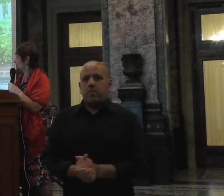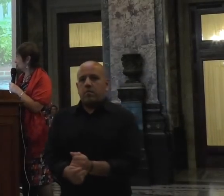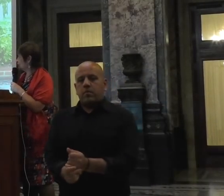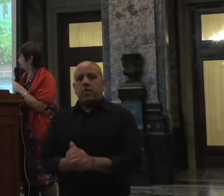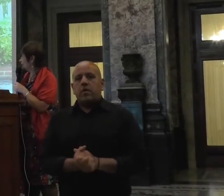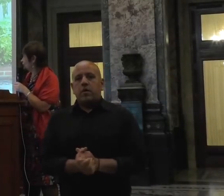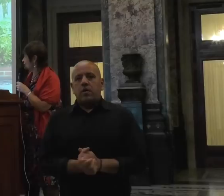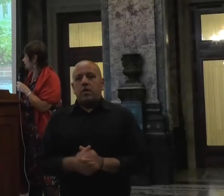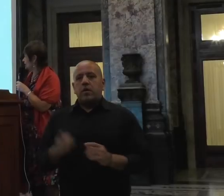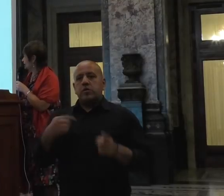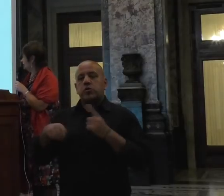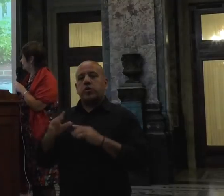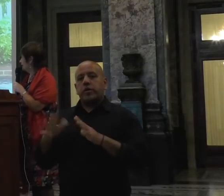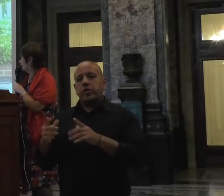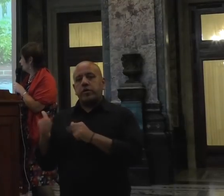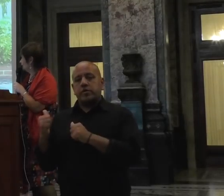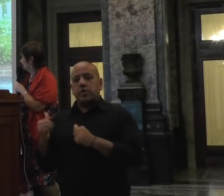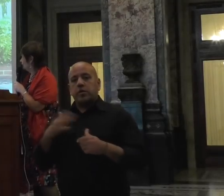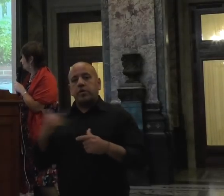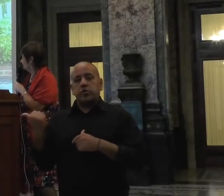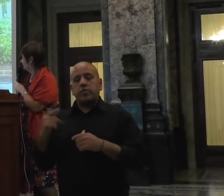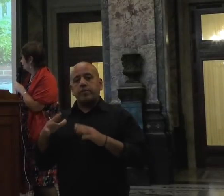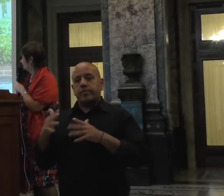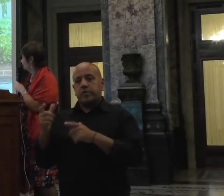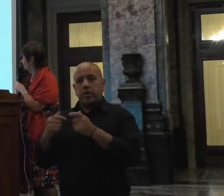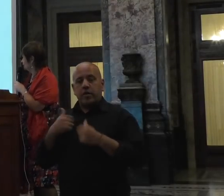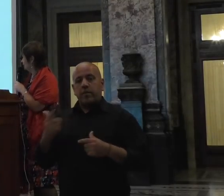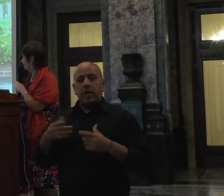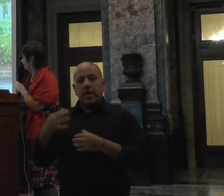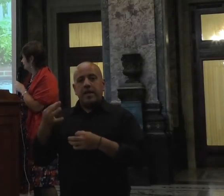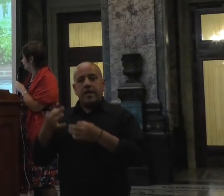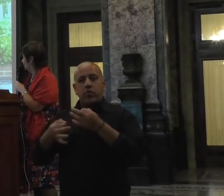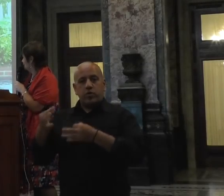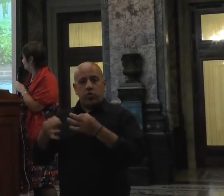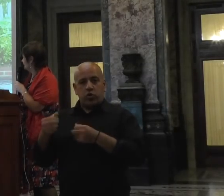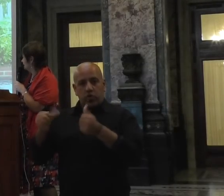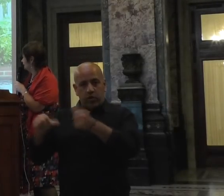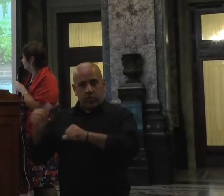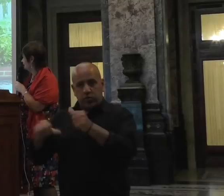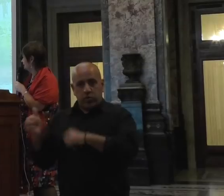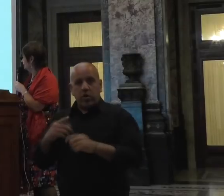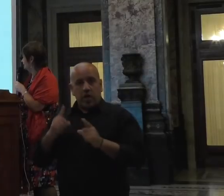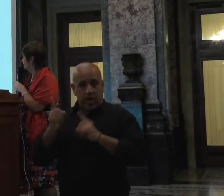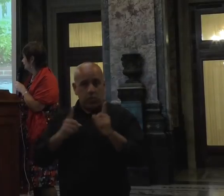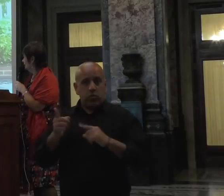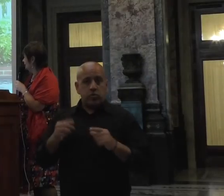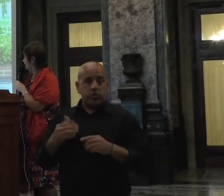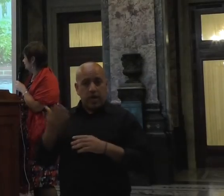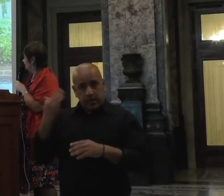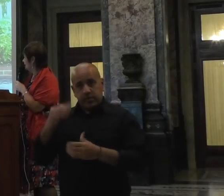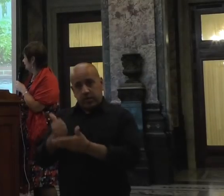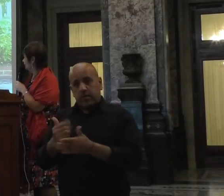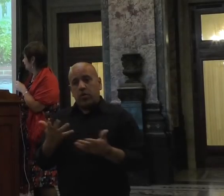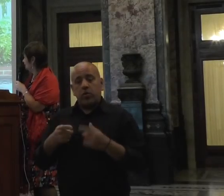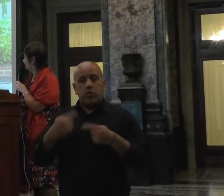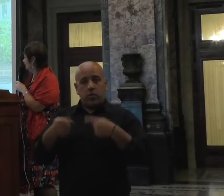Por cierto, son miembros de mi laboratorio. Algunos estuvieron antes, algunos siguen estando presentes y es